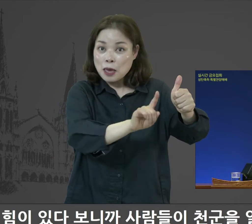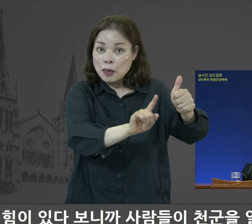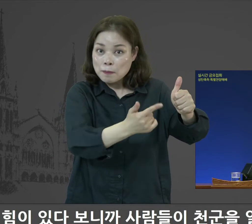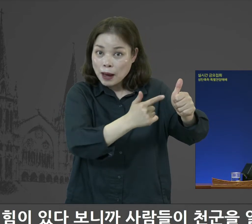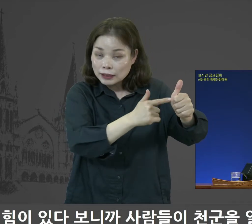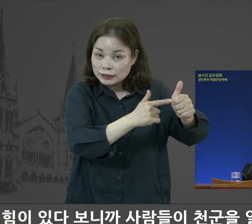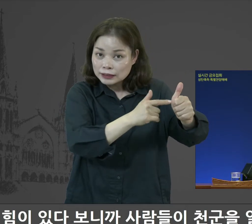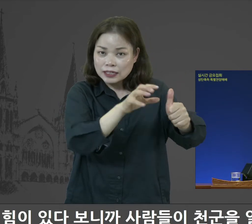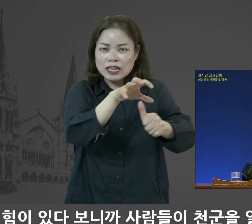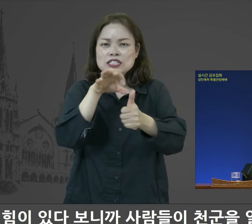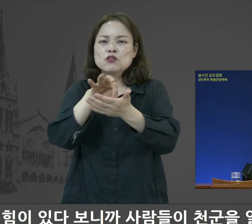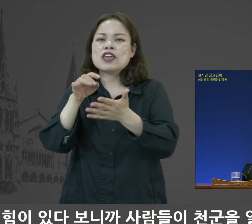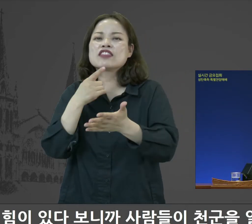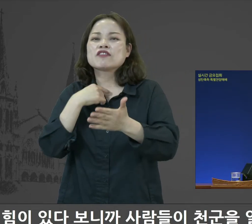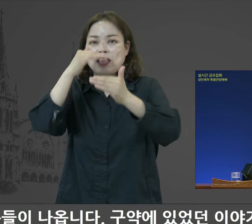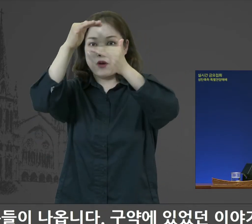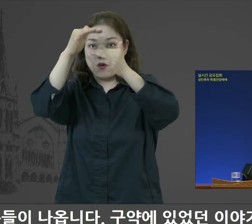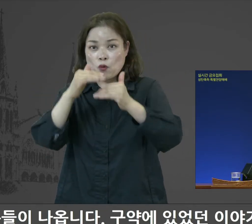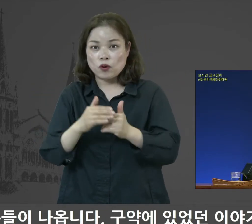사용하는 건데,